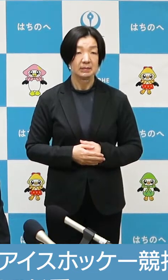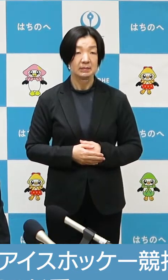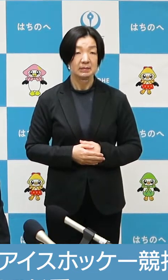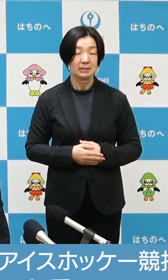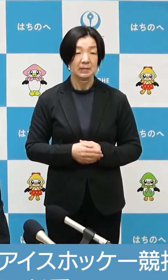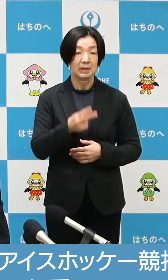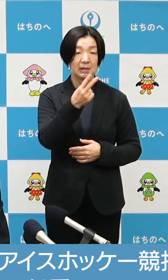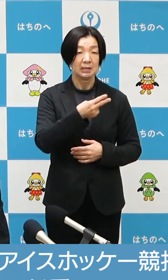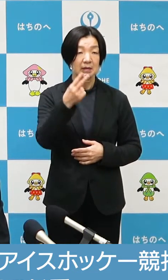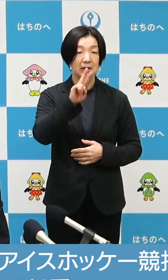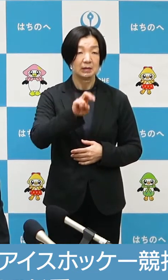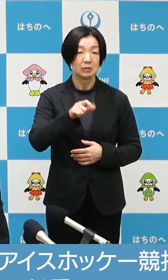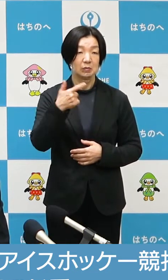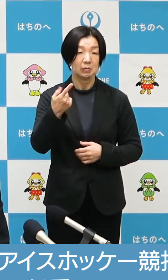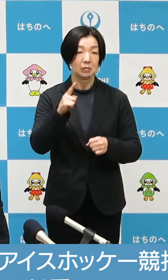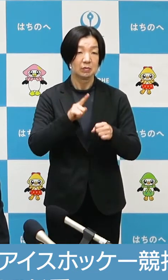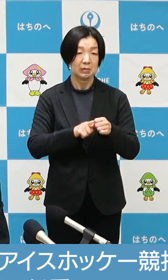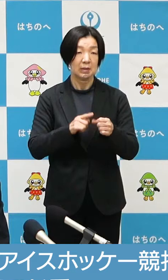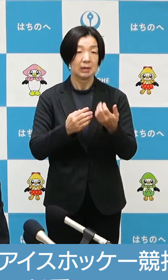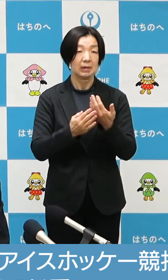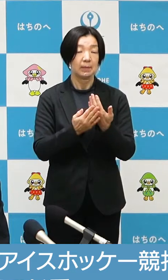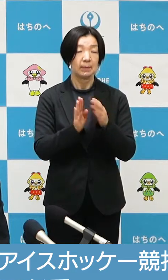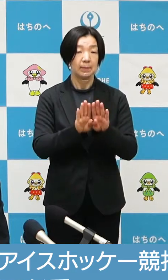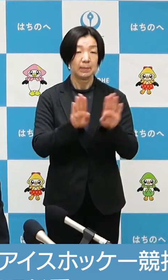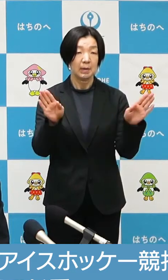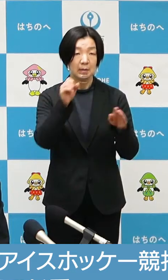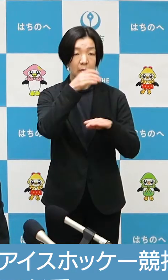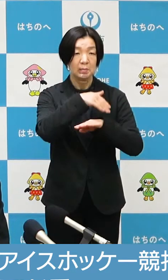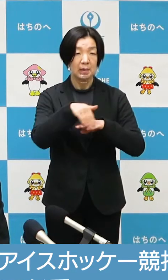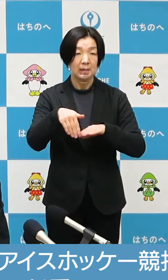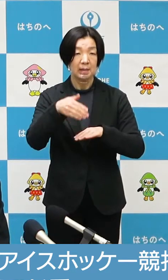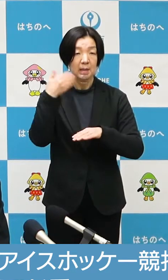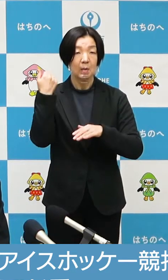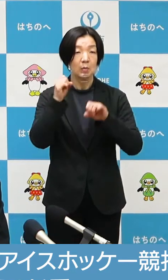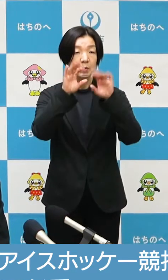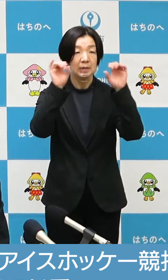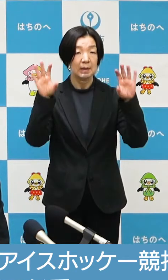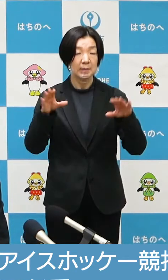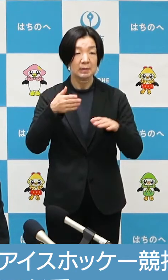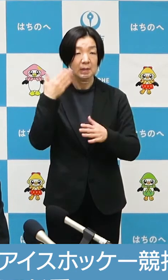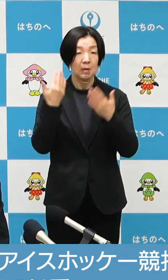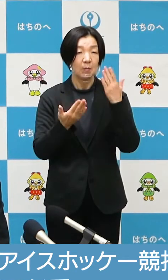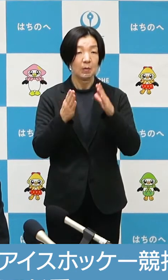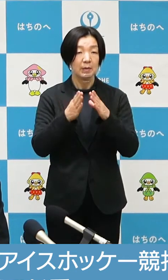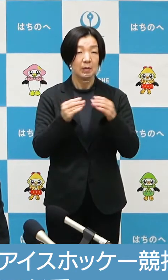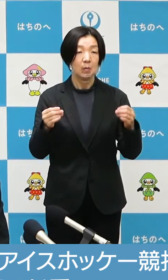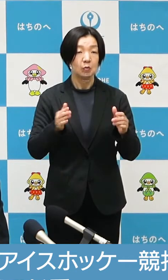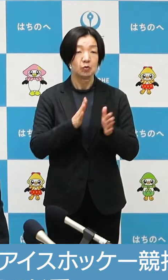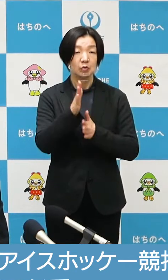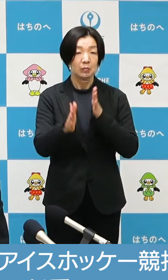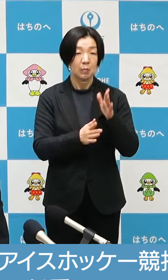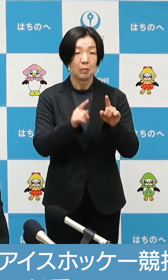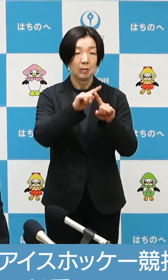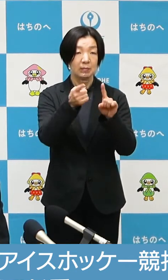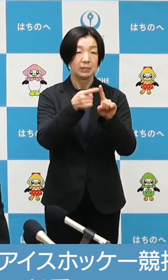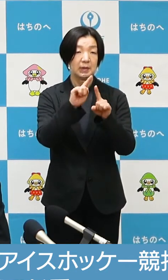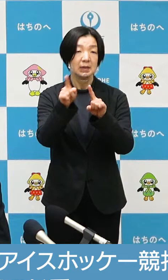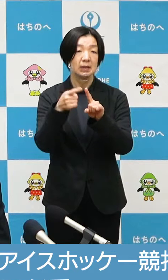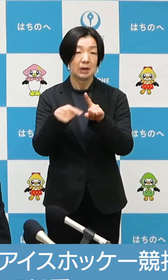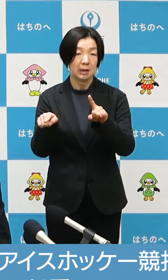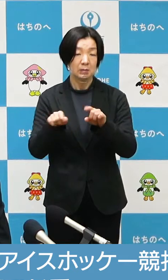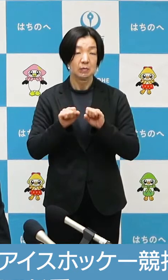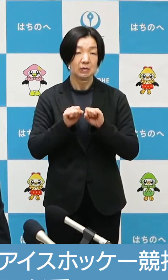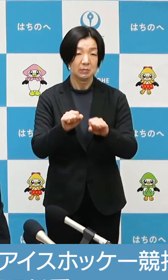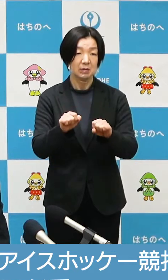は2026年に開催予定の青のきらめき青森国スポのPRを行うこと